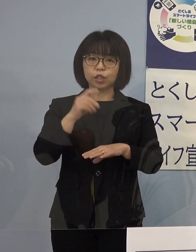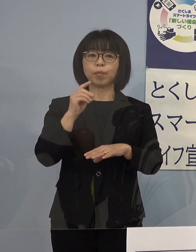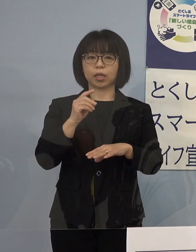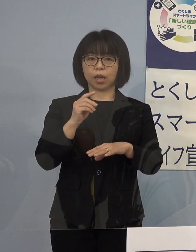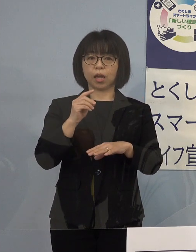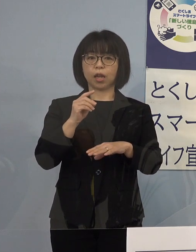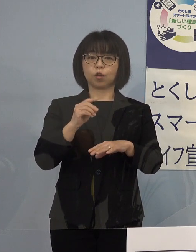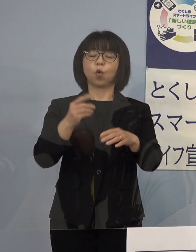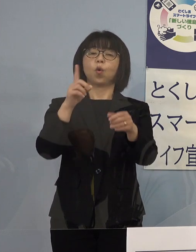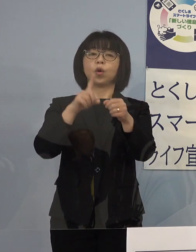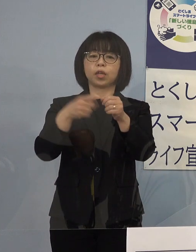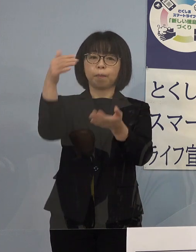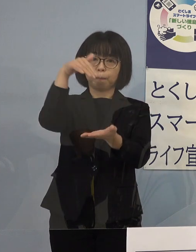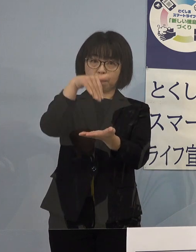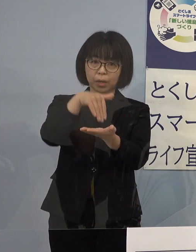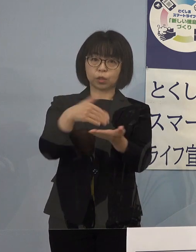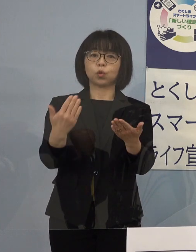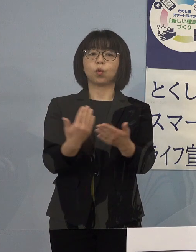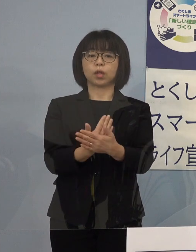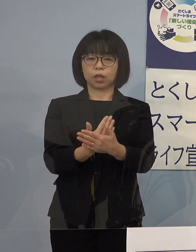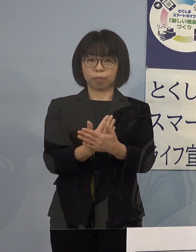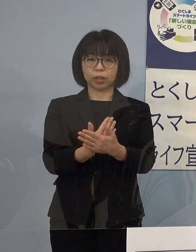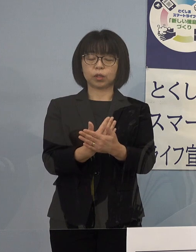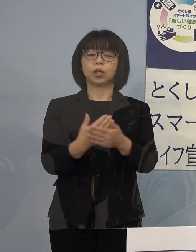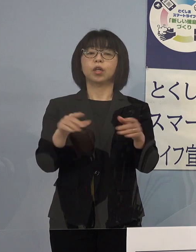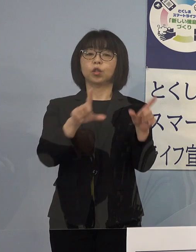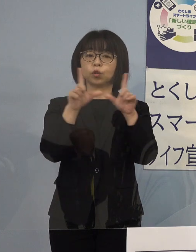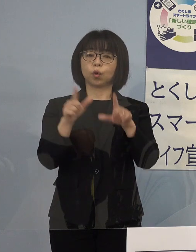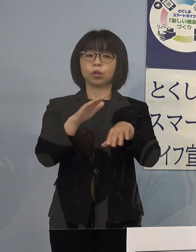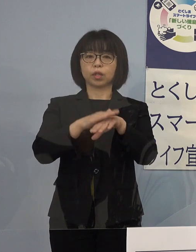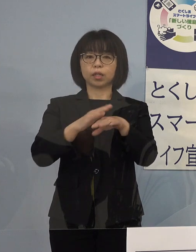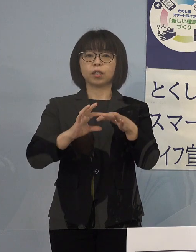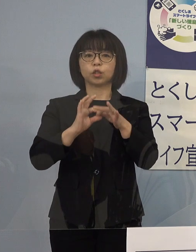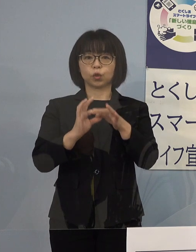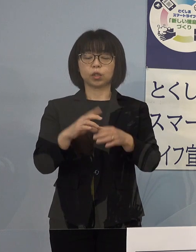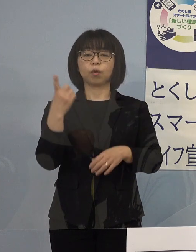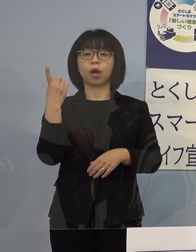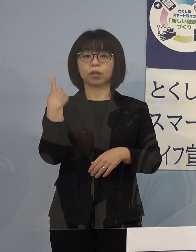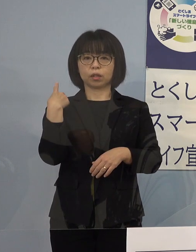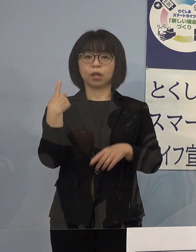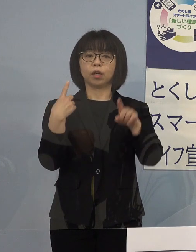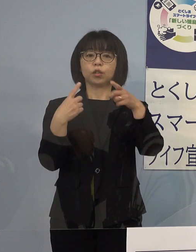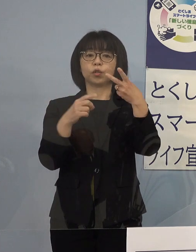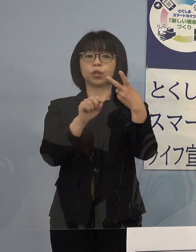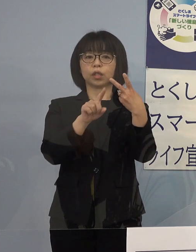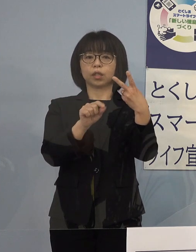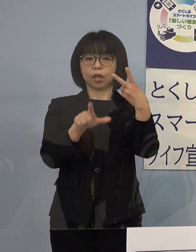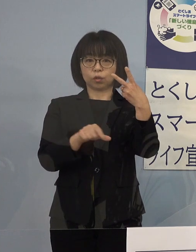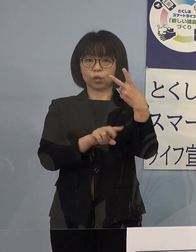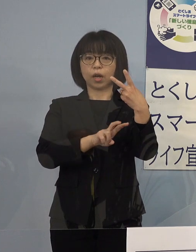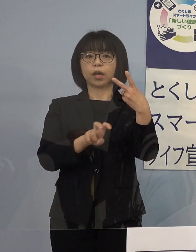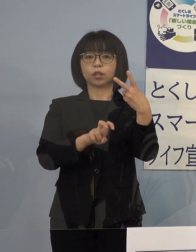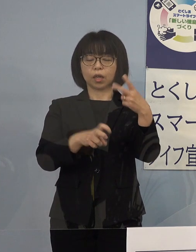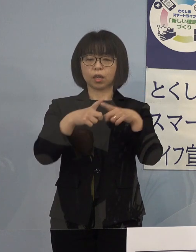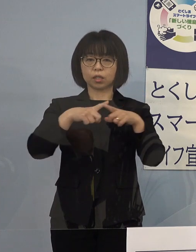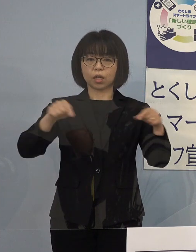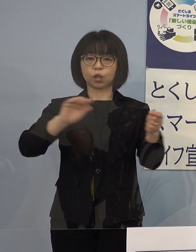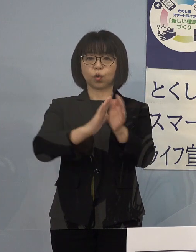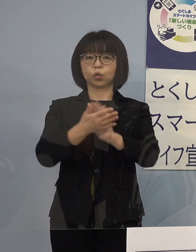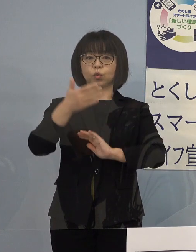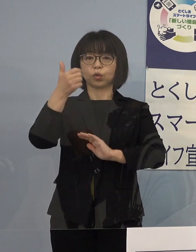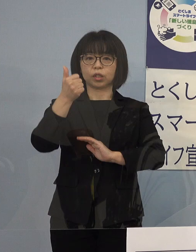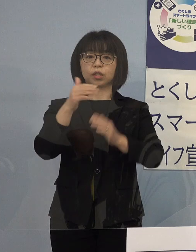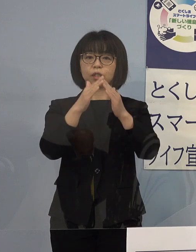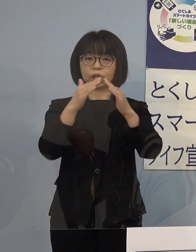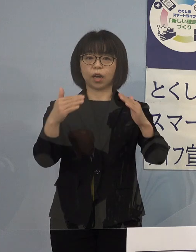りました。年末年始の過ごし方につきましては、昨日12月の20日全国知事会にお